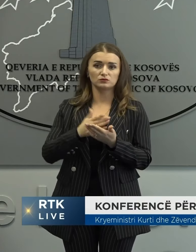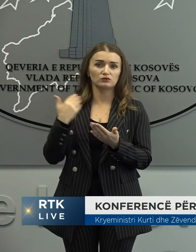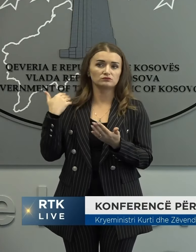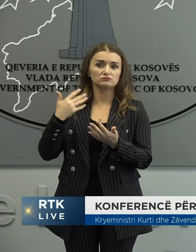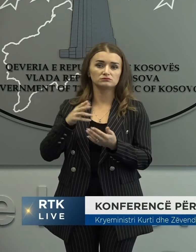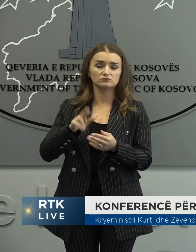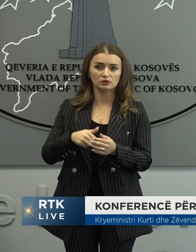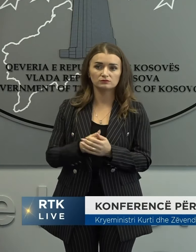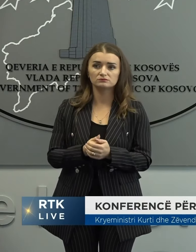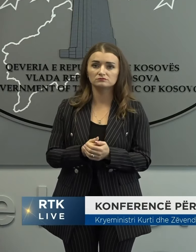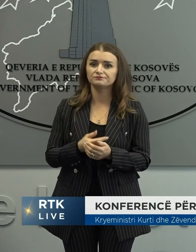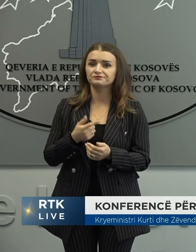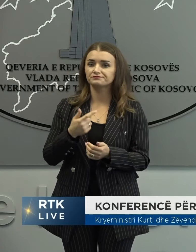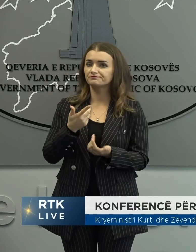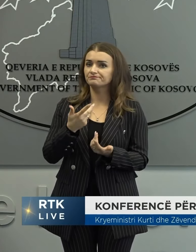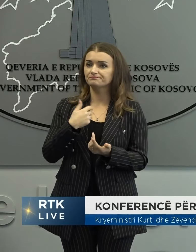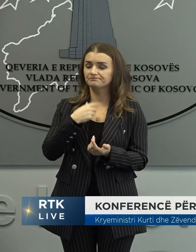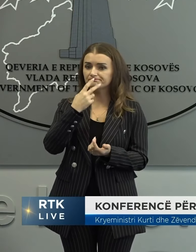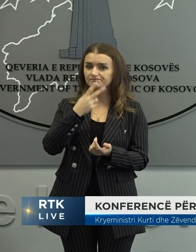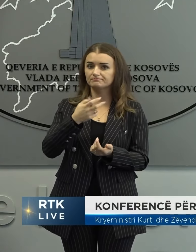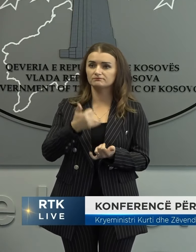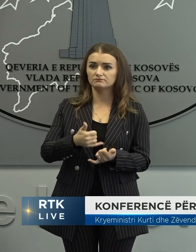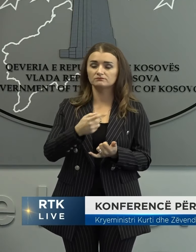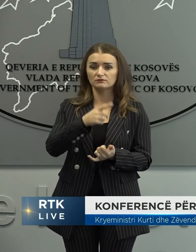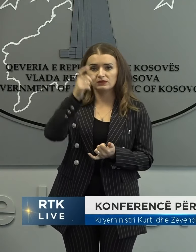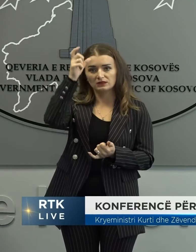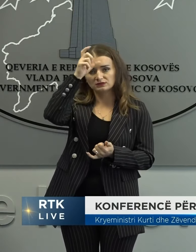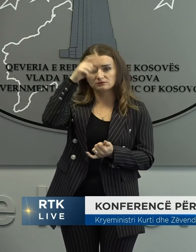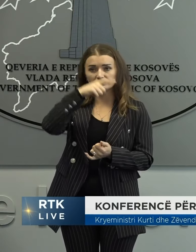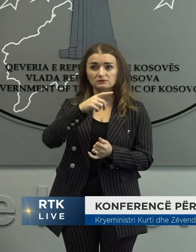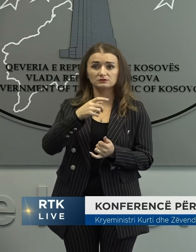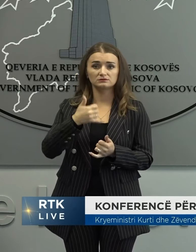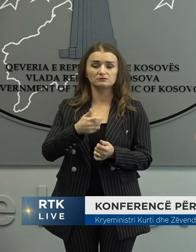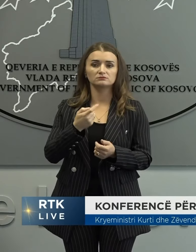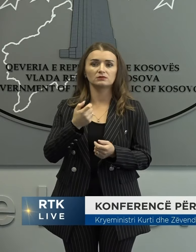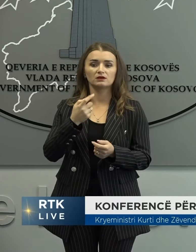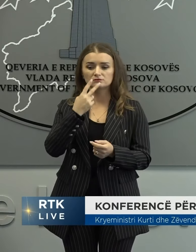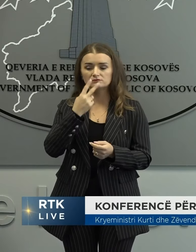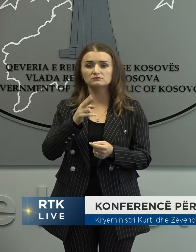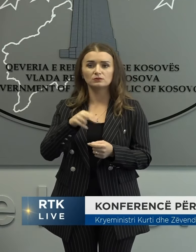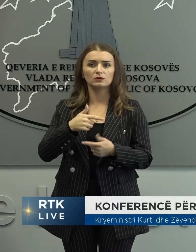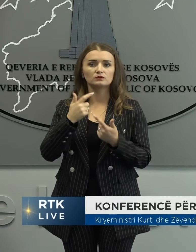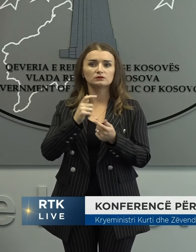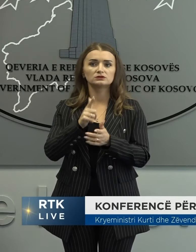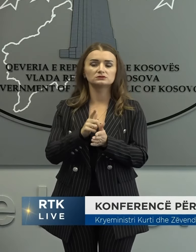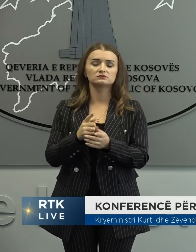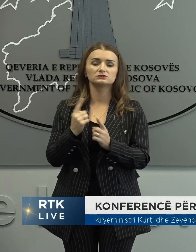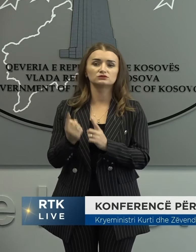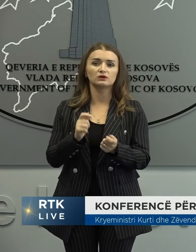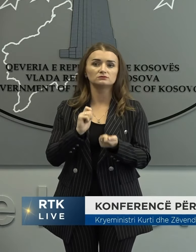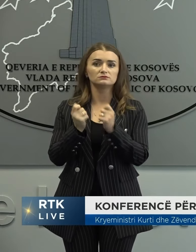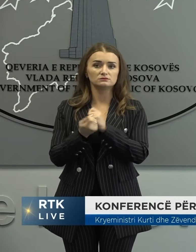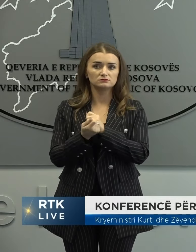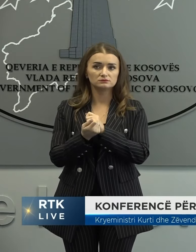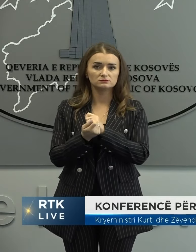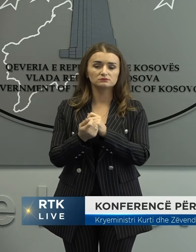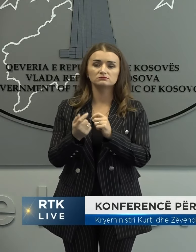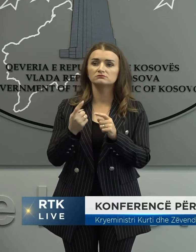shpresoj që kjo frymë konstruktive e Serbisë, e cila e kupton se realiteti ka ndryshuar, do të bartet pastaj edhe në dialog në mënyrë që